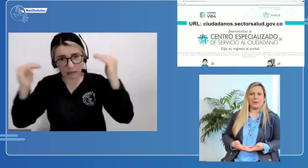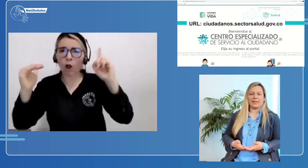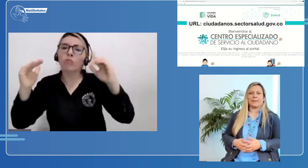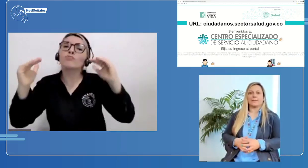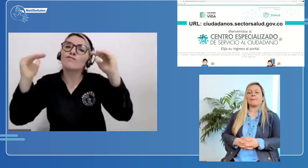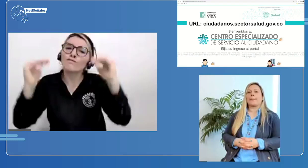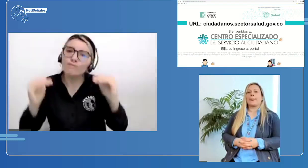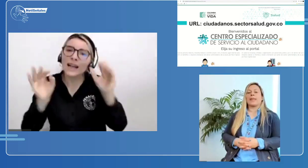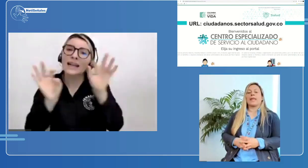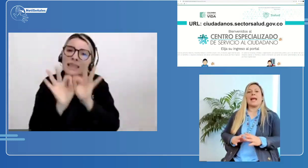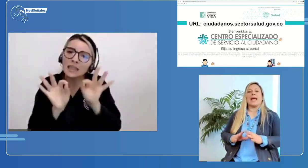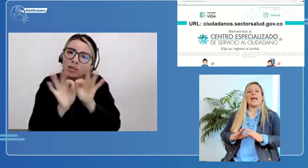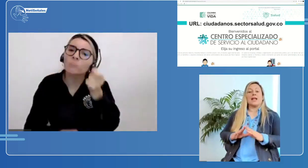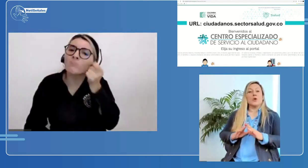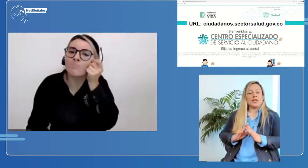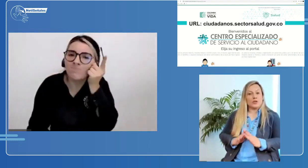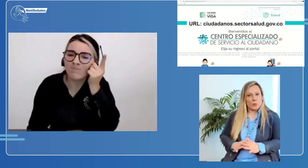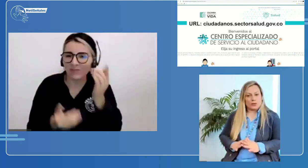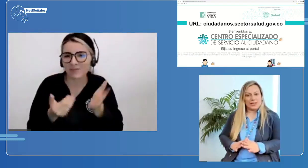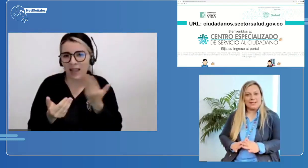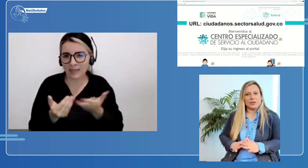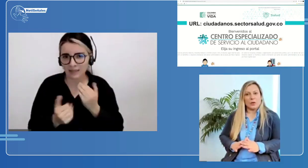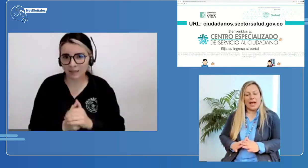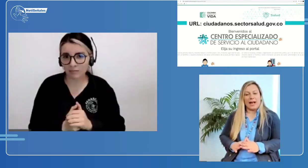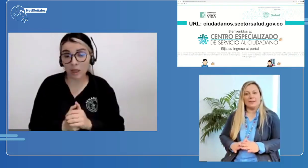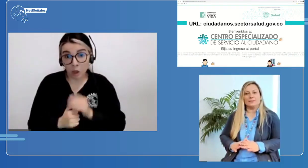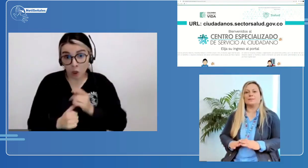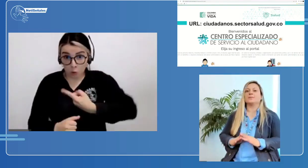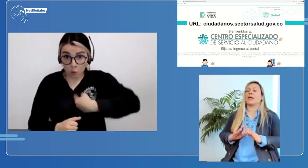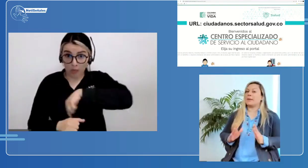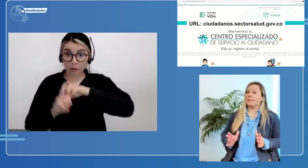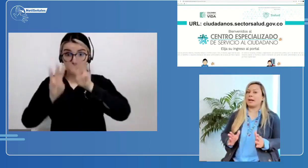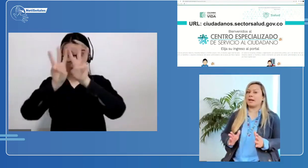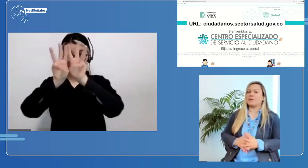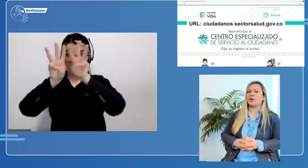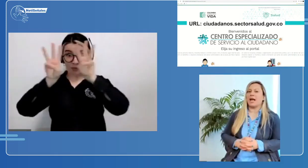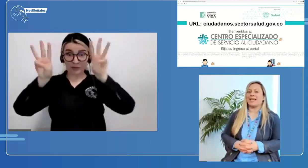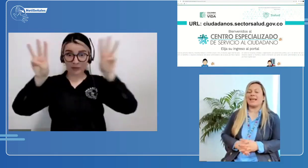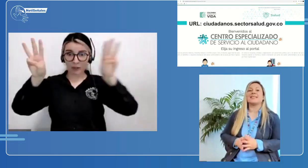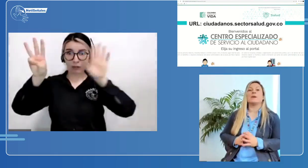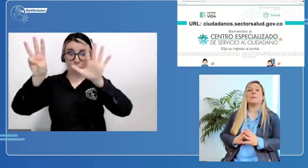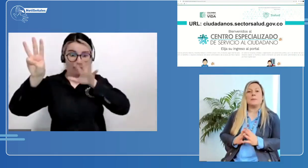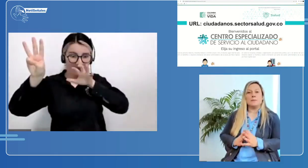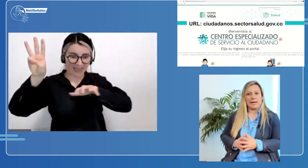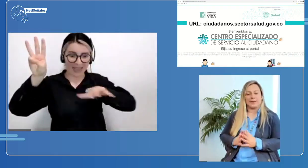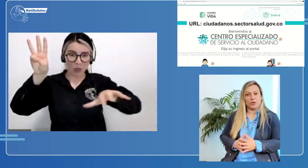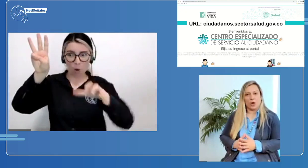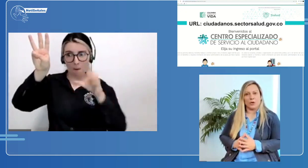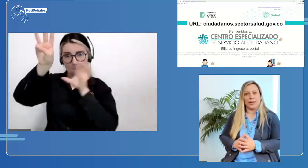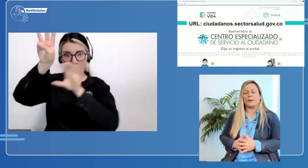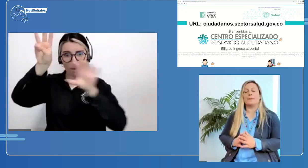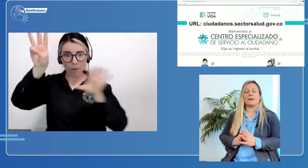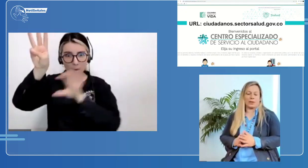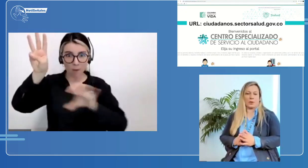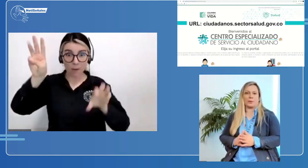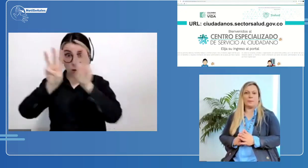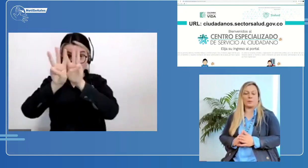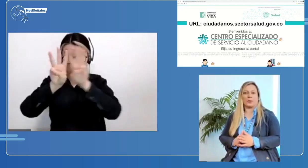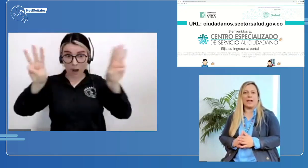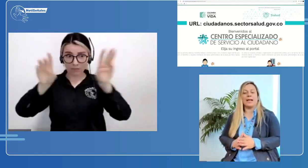comprensibles. Nuestro portal sectorial, también valga mencionar, es el primer sector, primer, perdón, primer portal